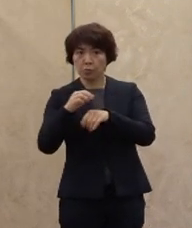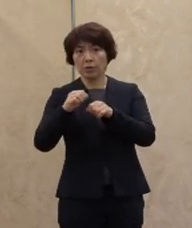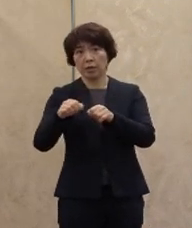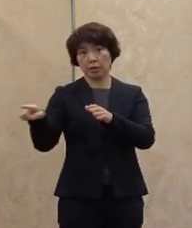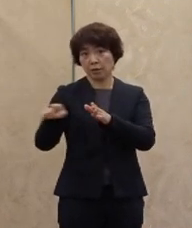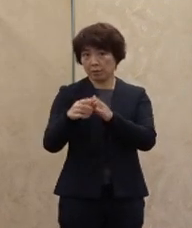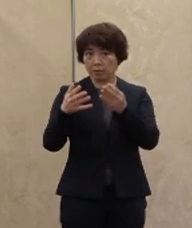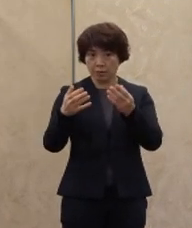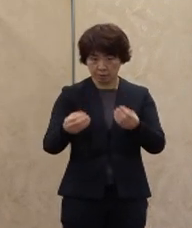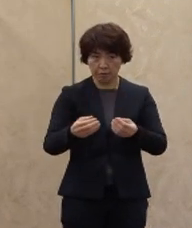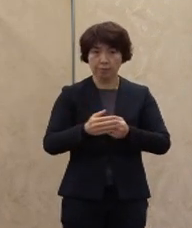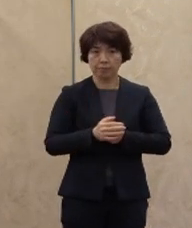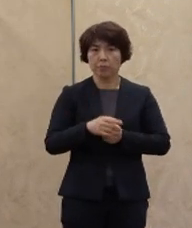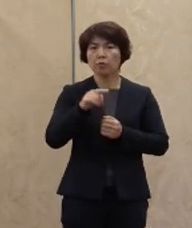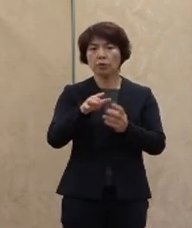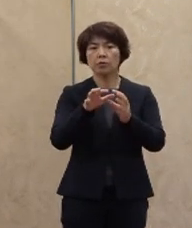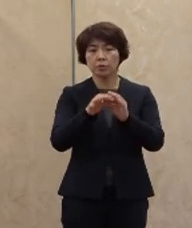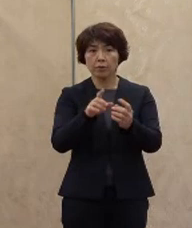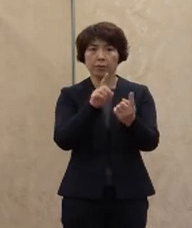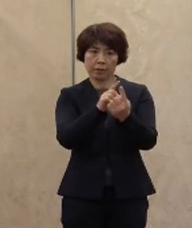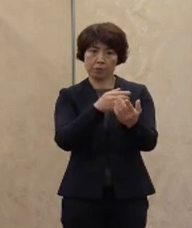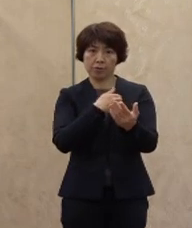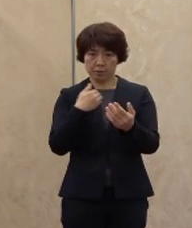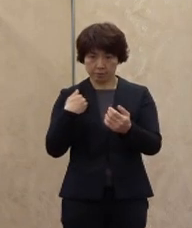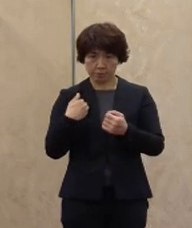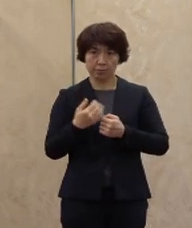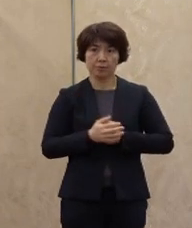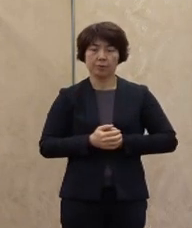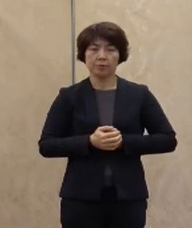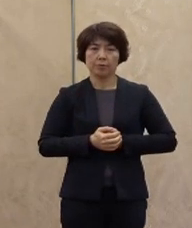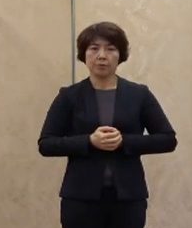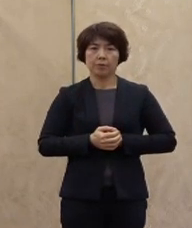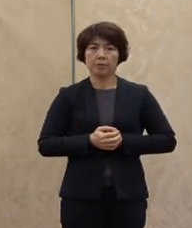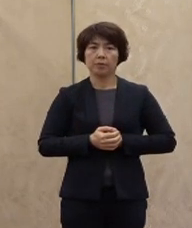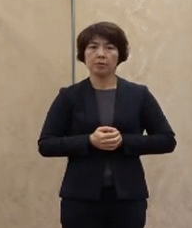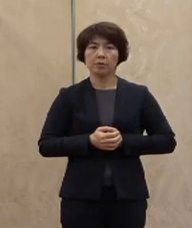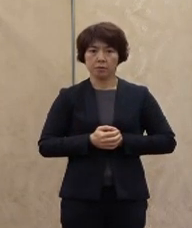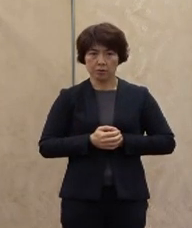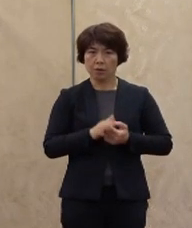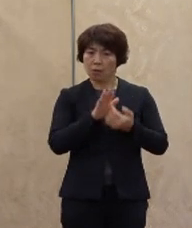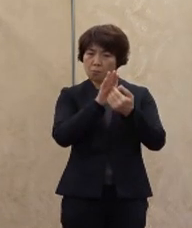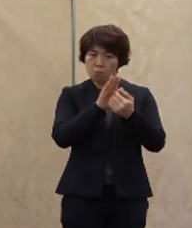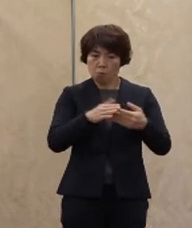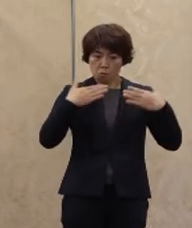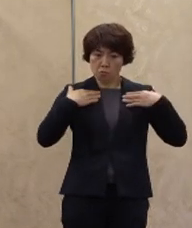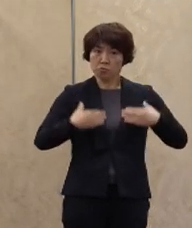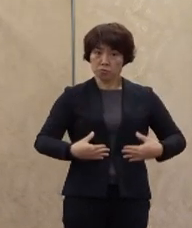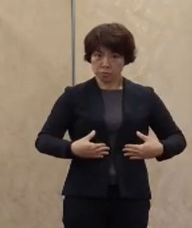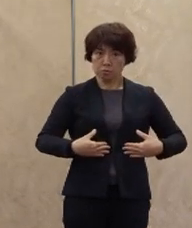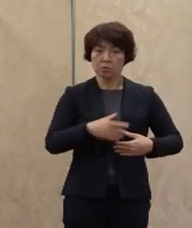ますし、それについてはできるし、そして防護服とかそういった